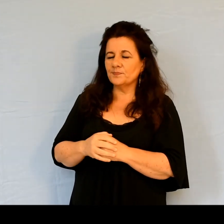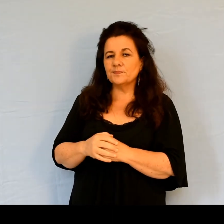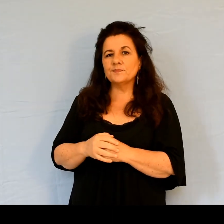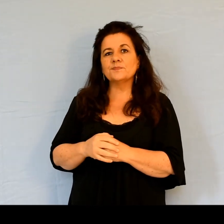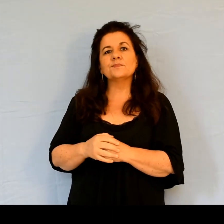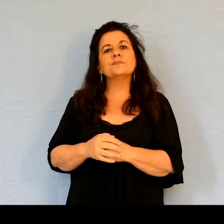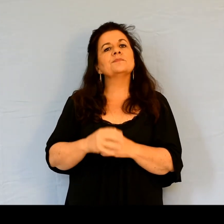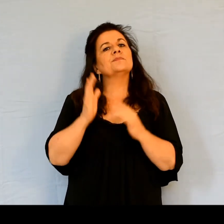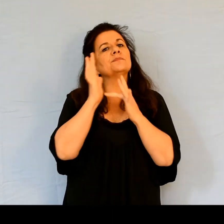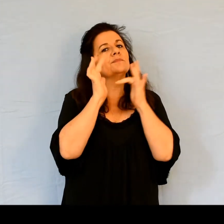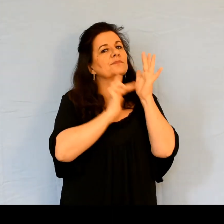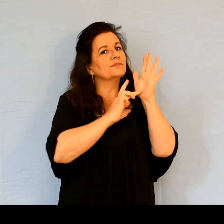Il leur répondit